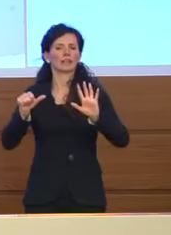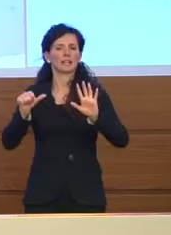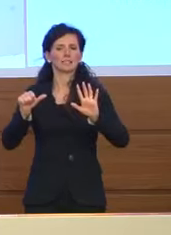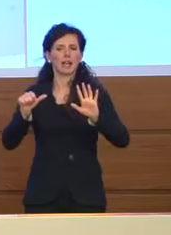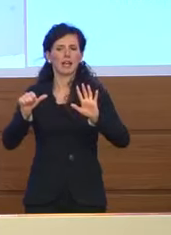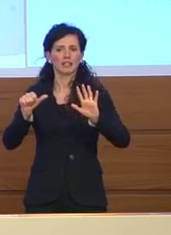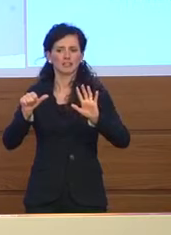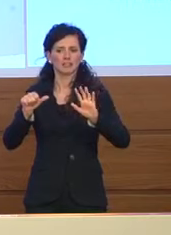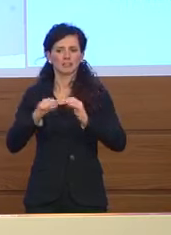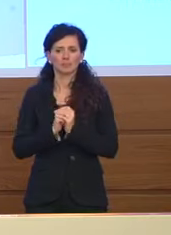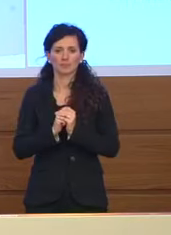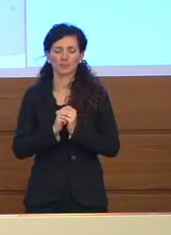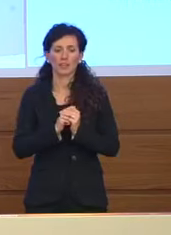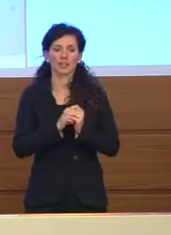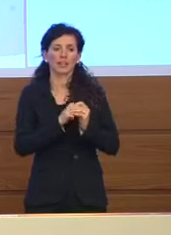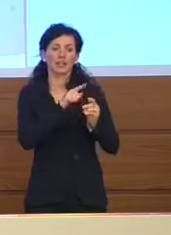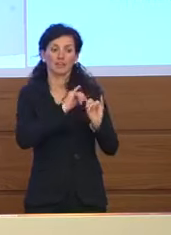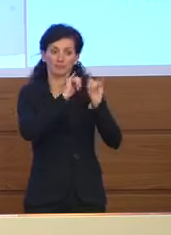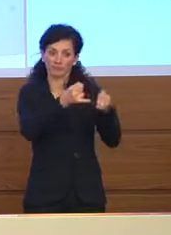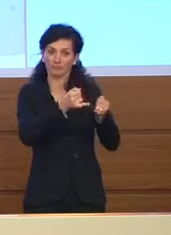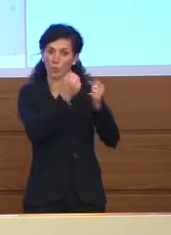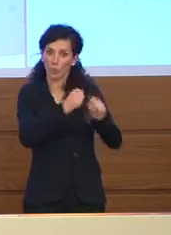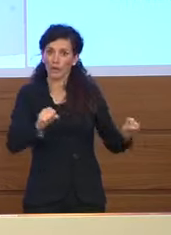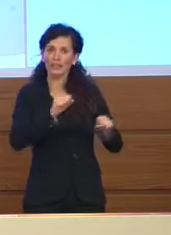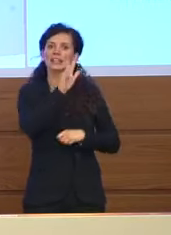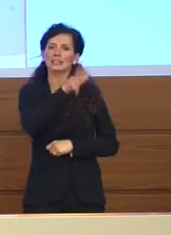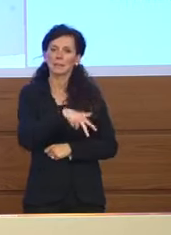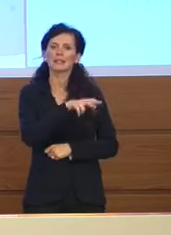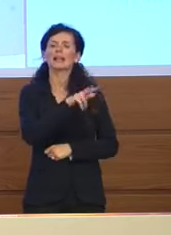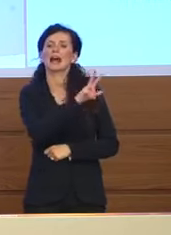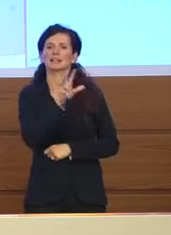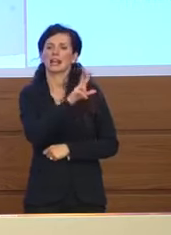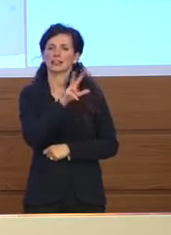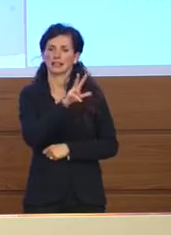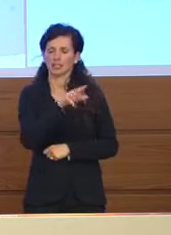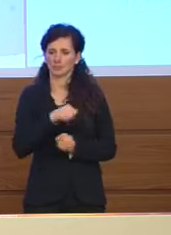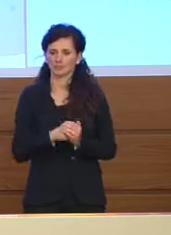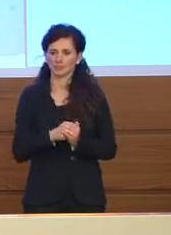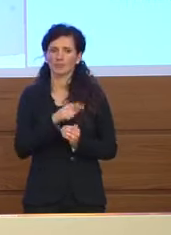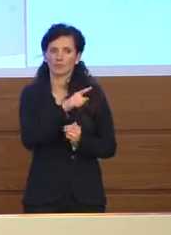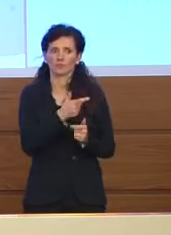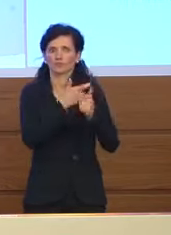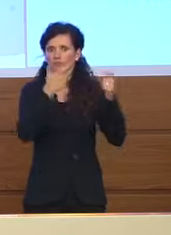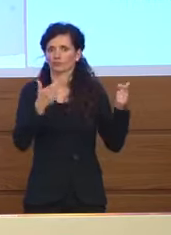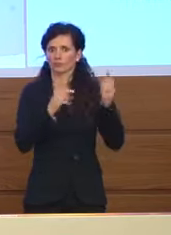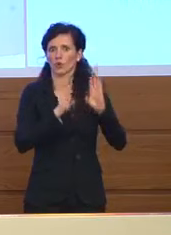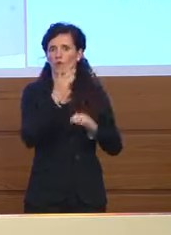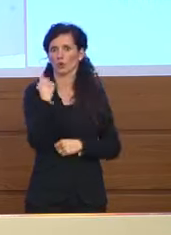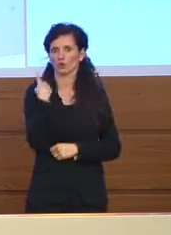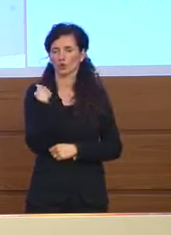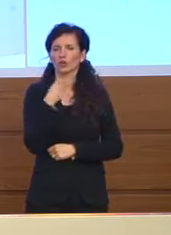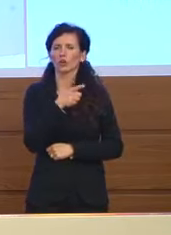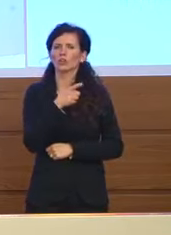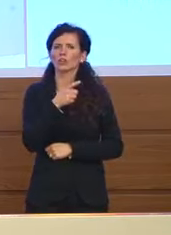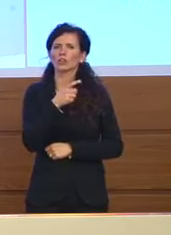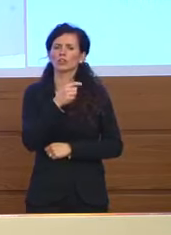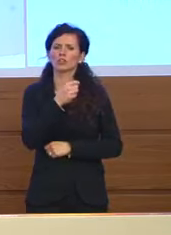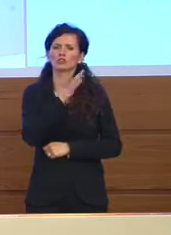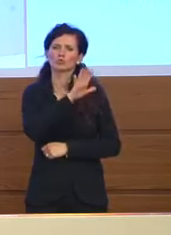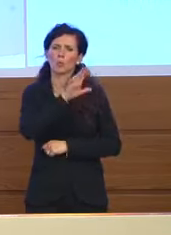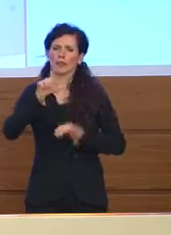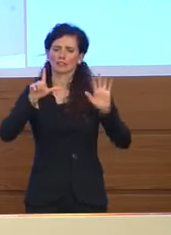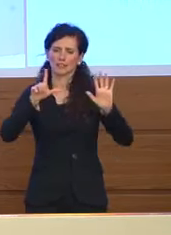mentre i dimessi e guariti sono 3.033 in più rispetto a ieri per un totale di 50